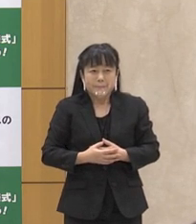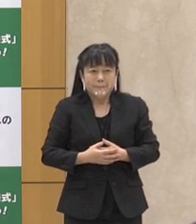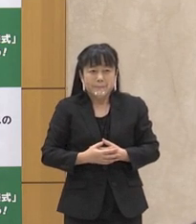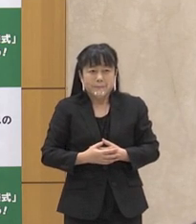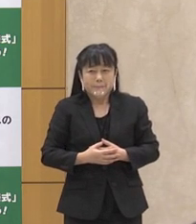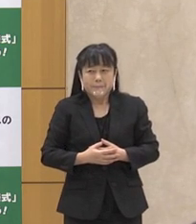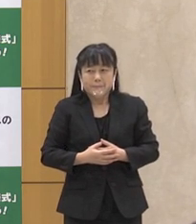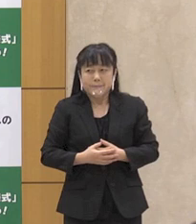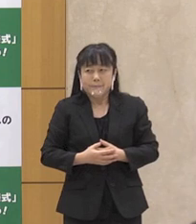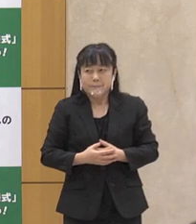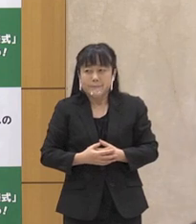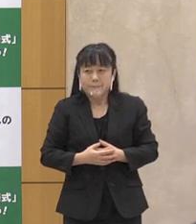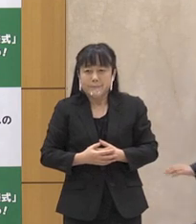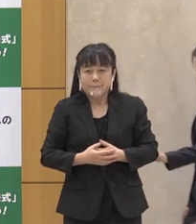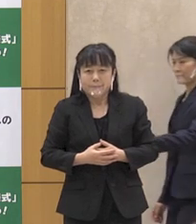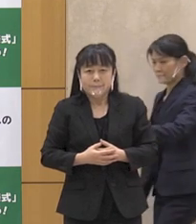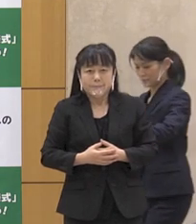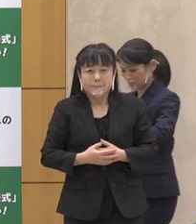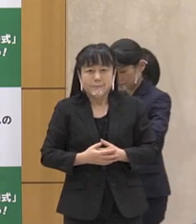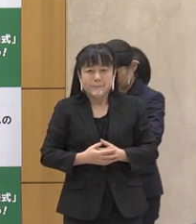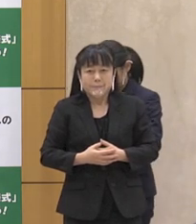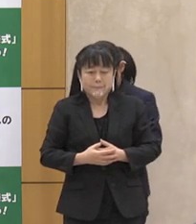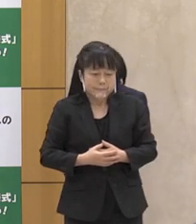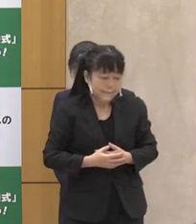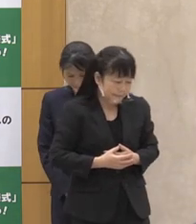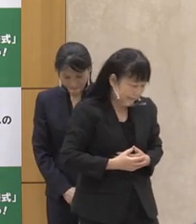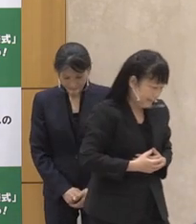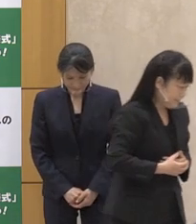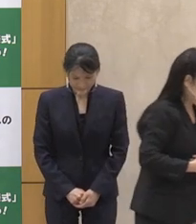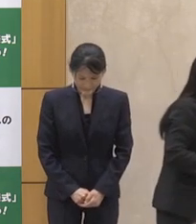他にございますでしょうか。